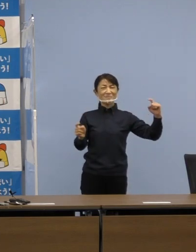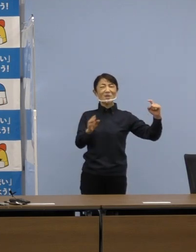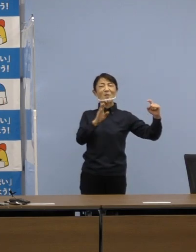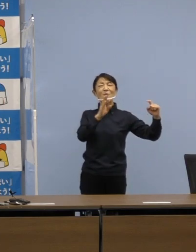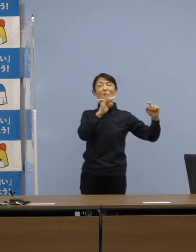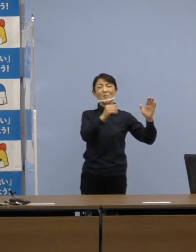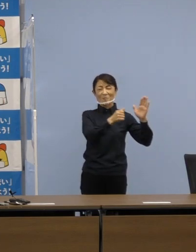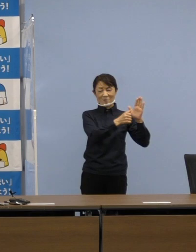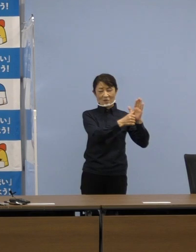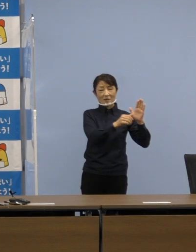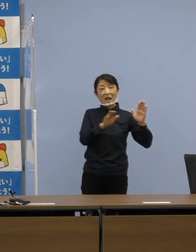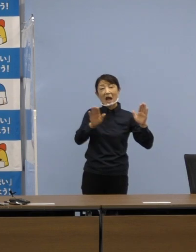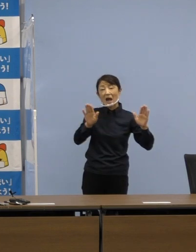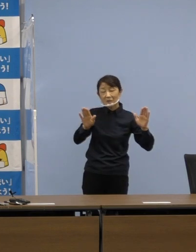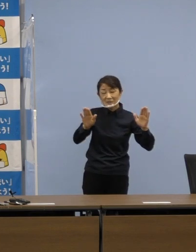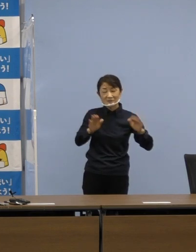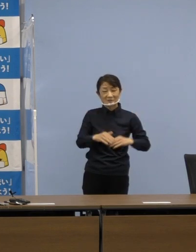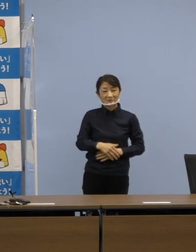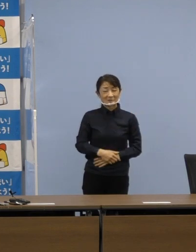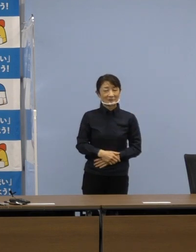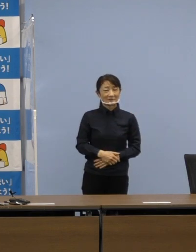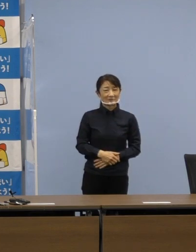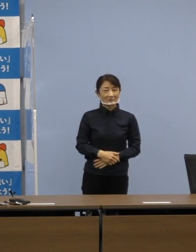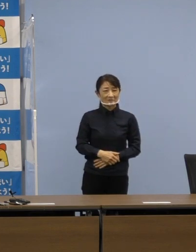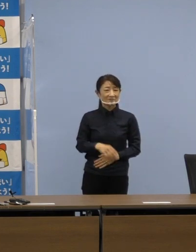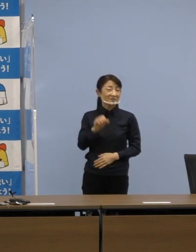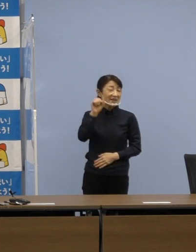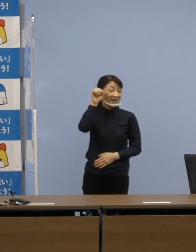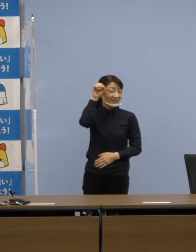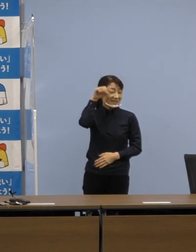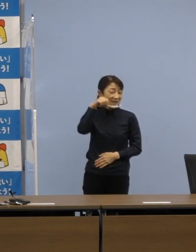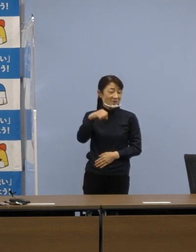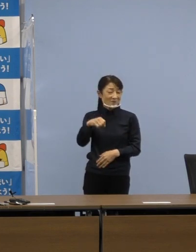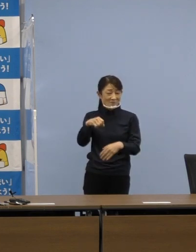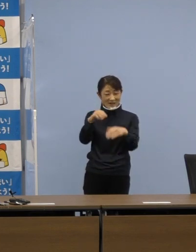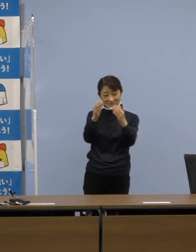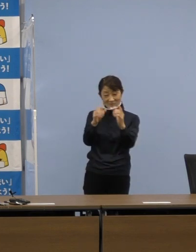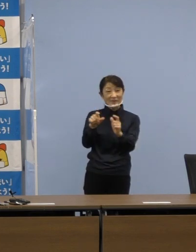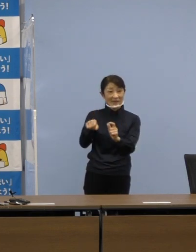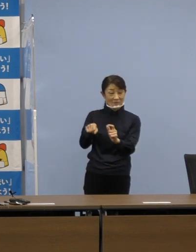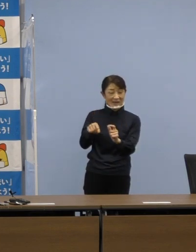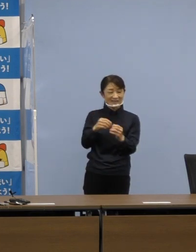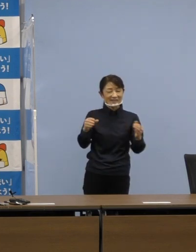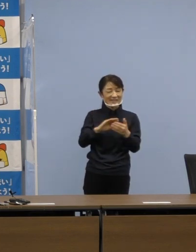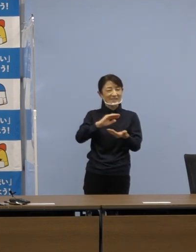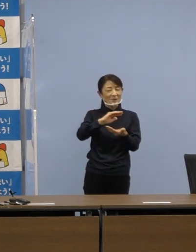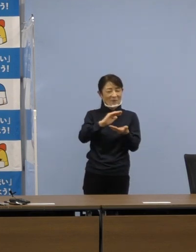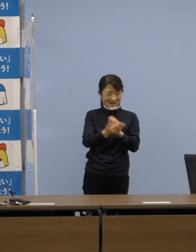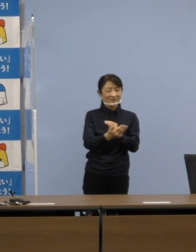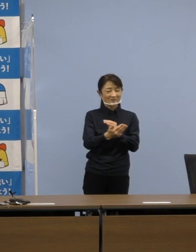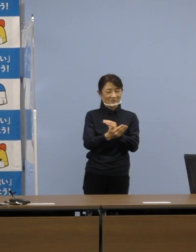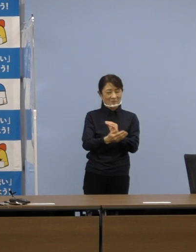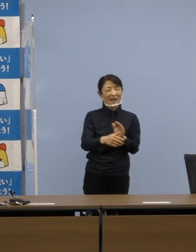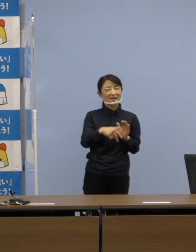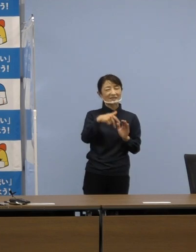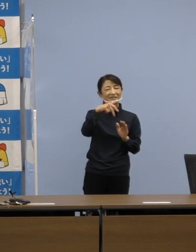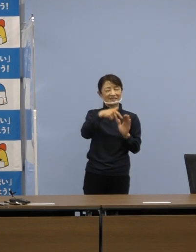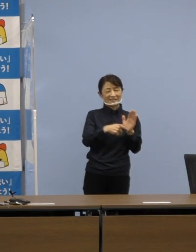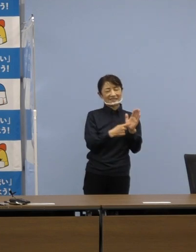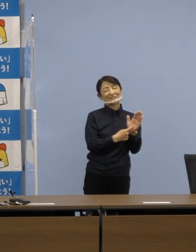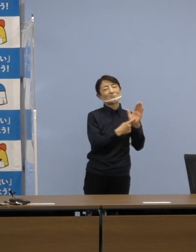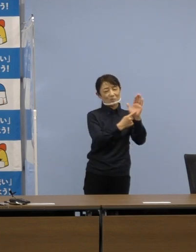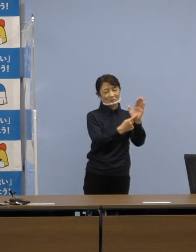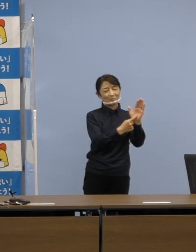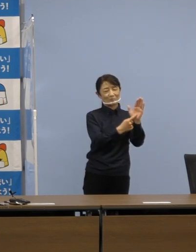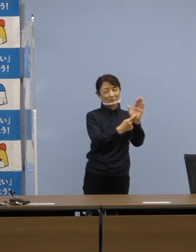ていただきました。猫キャラは長崎の変の プロジェクトのシンボルとしてこれまで取り組みの中で